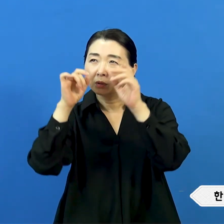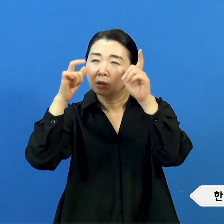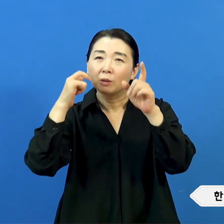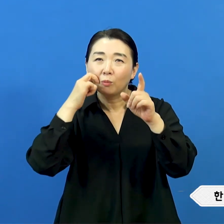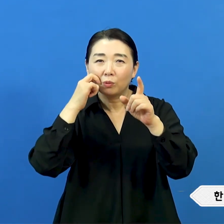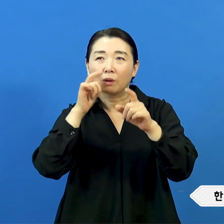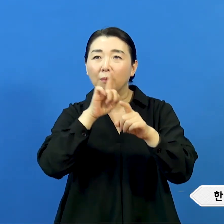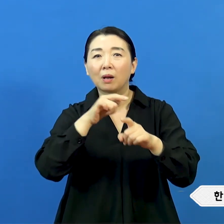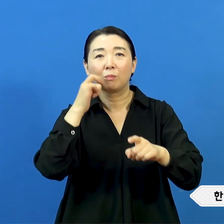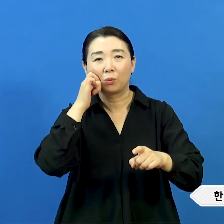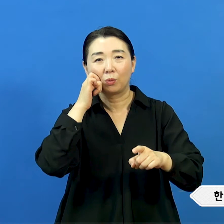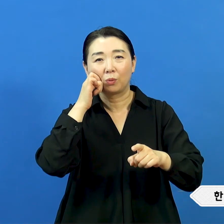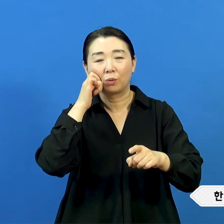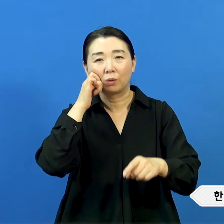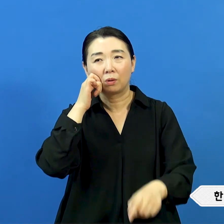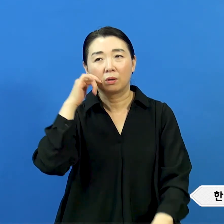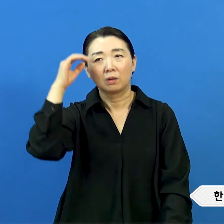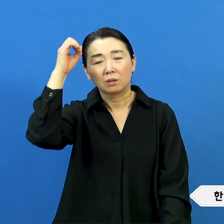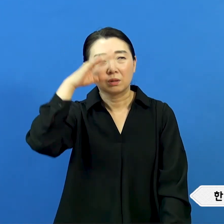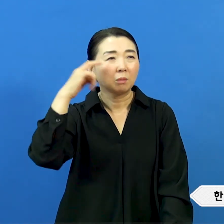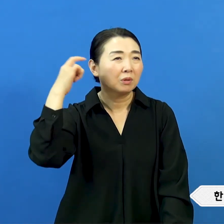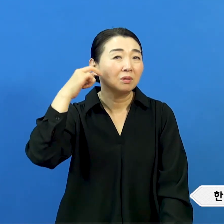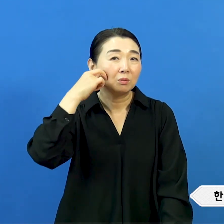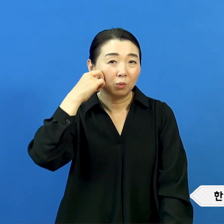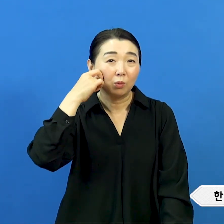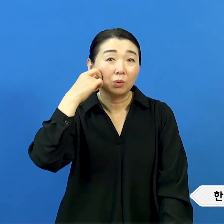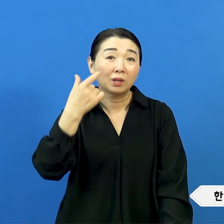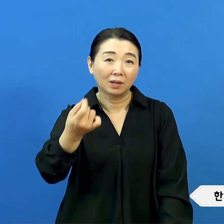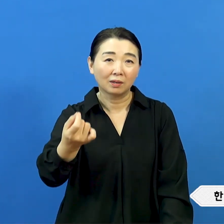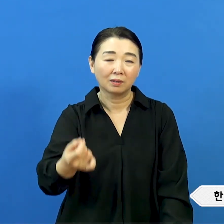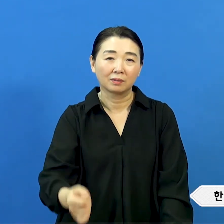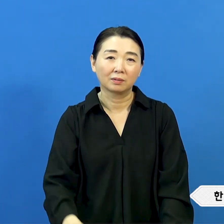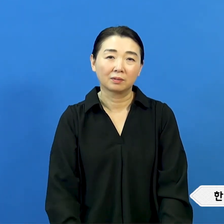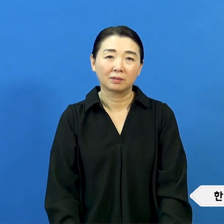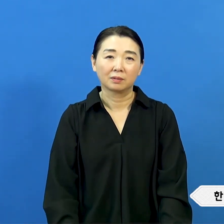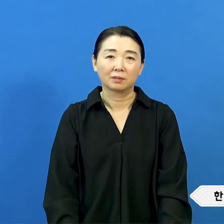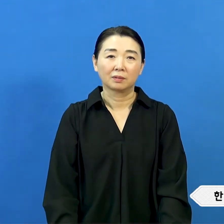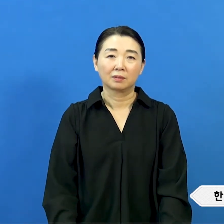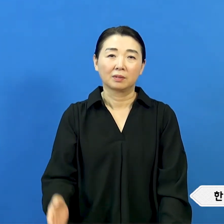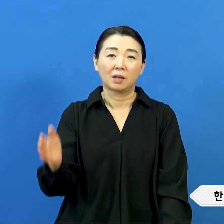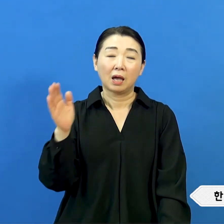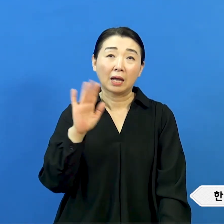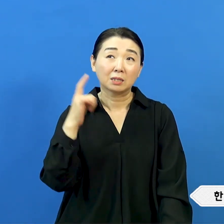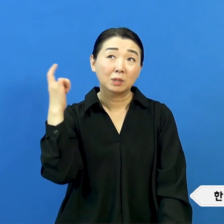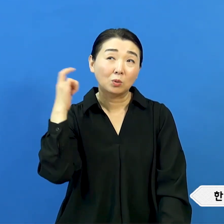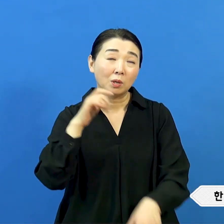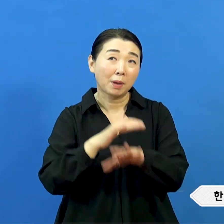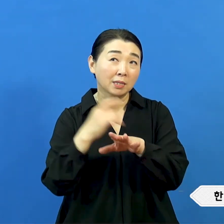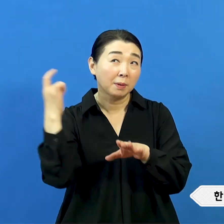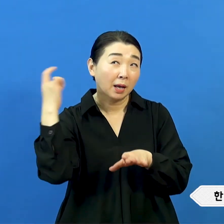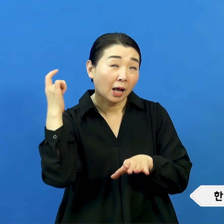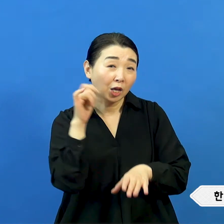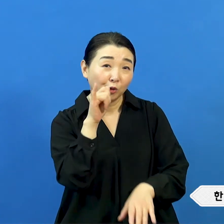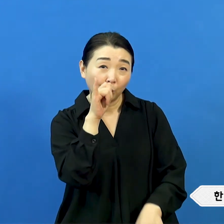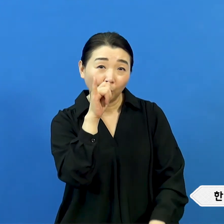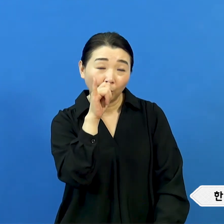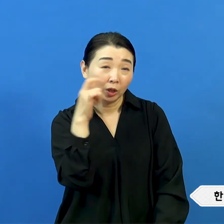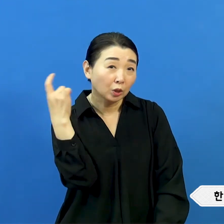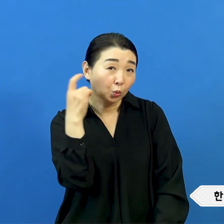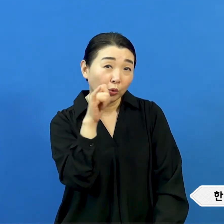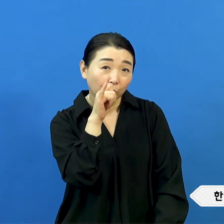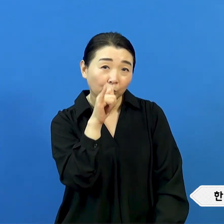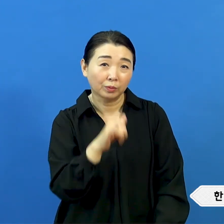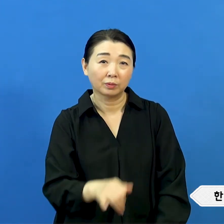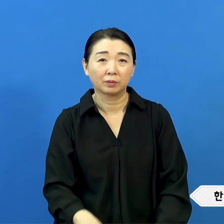물론 못하시고 아무 듣지도 못하시는 것 같은데, 그런데 소리는 끝까지 들립니다. 소리는